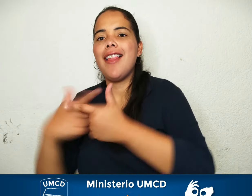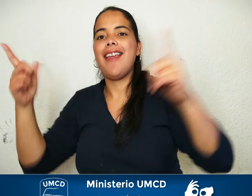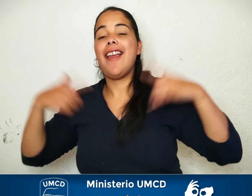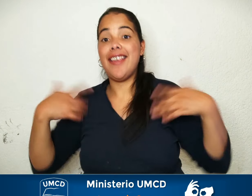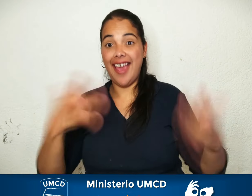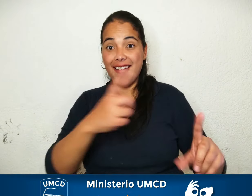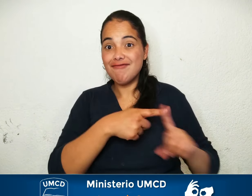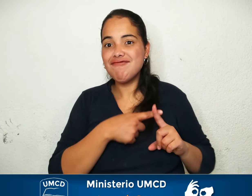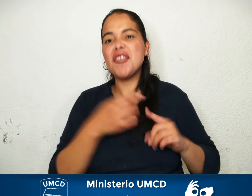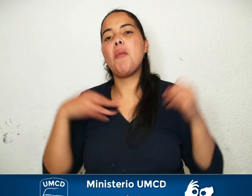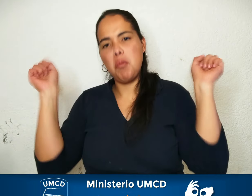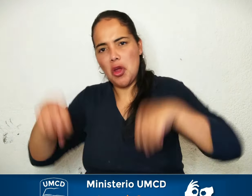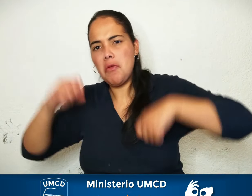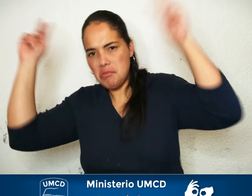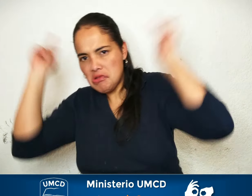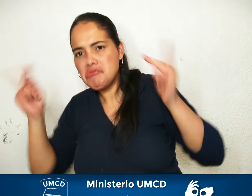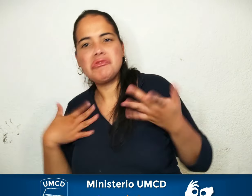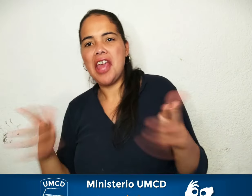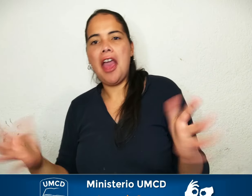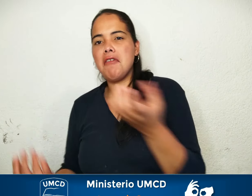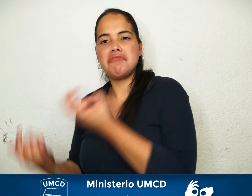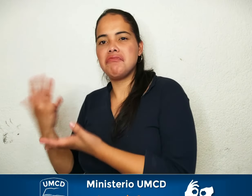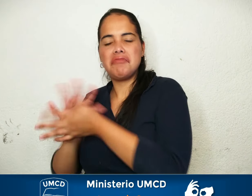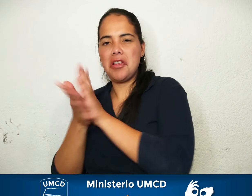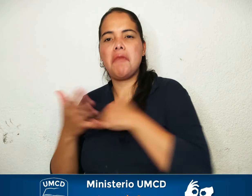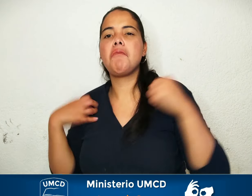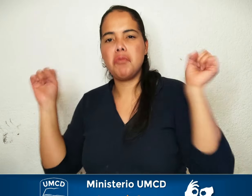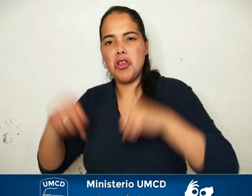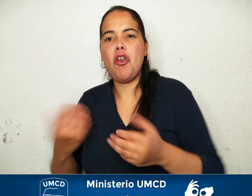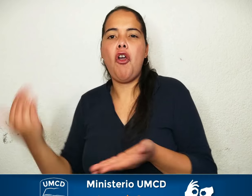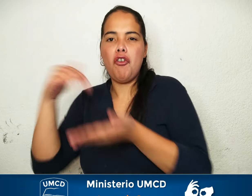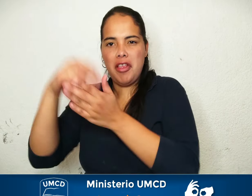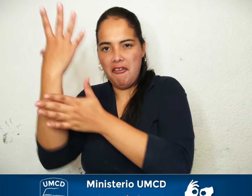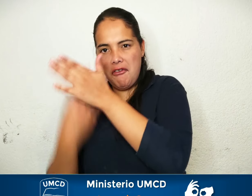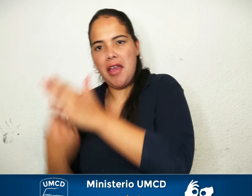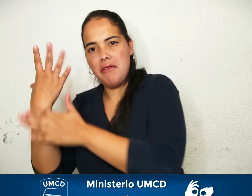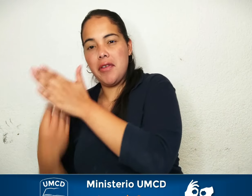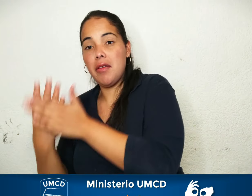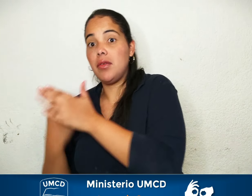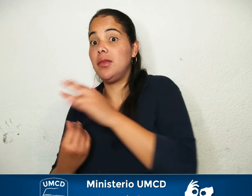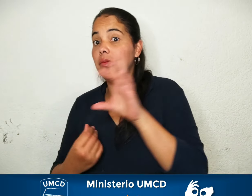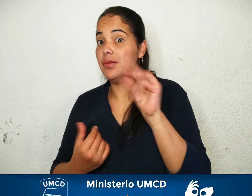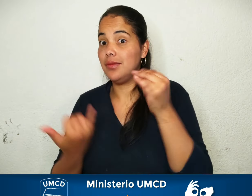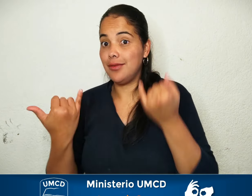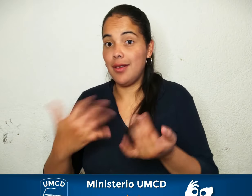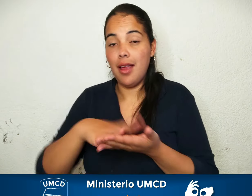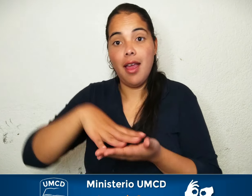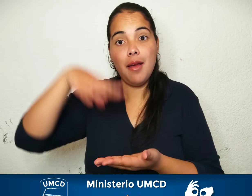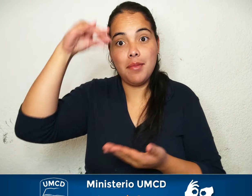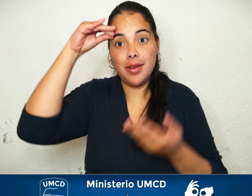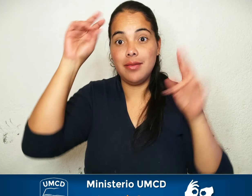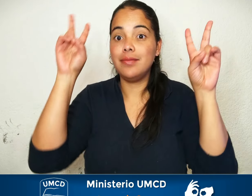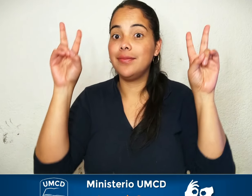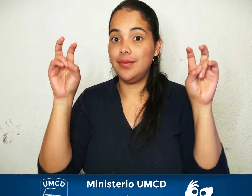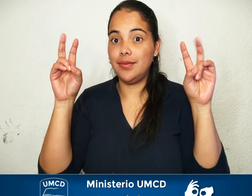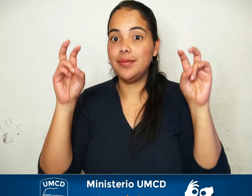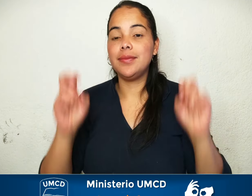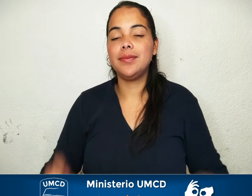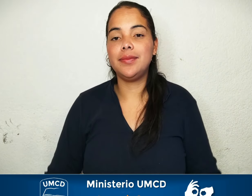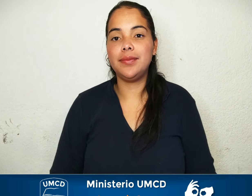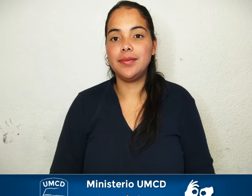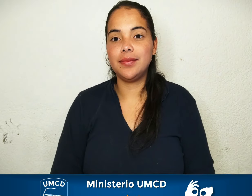no entienden lo que nosotros hacemos en Cristo? Esta es nuestra lección de hoy día aquí en Un Momento con